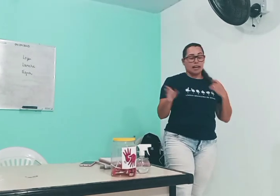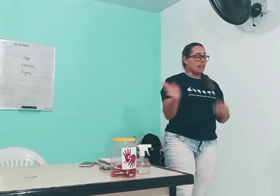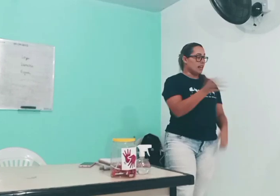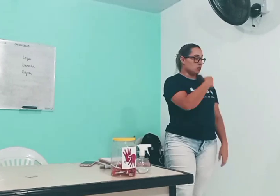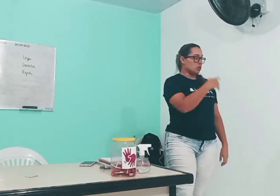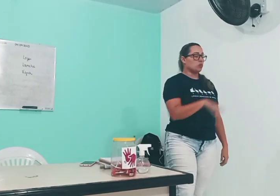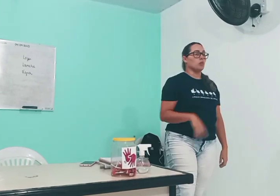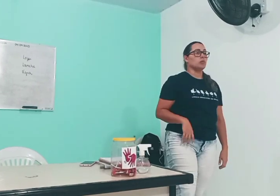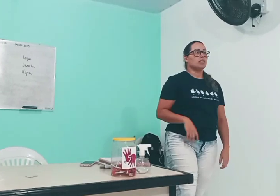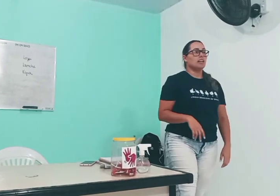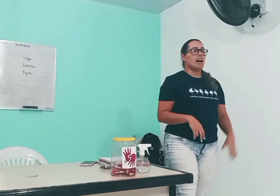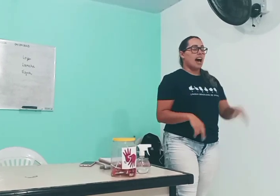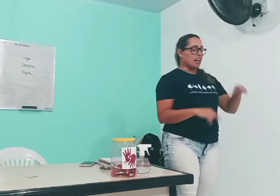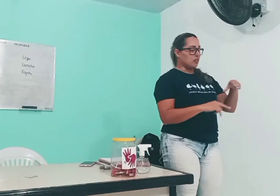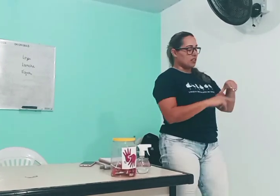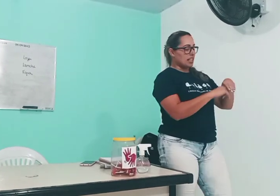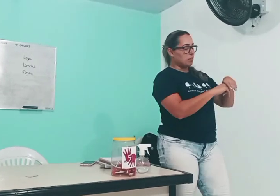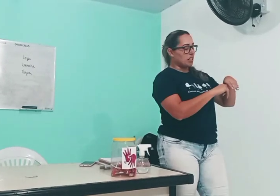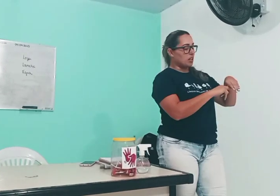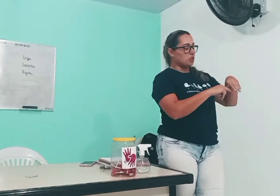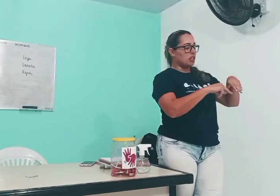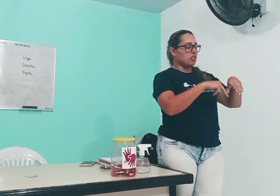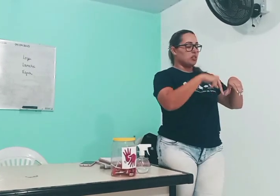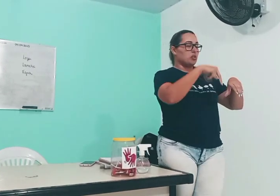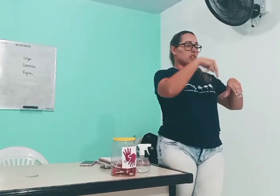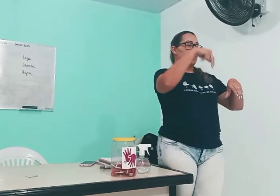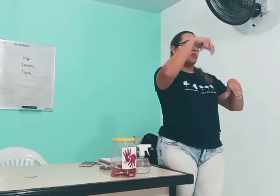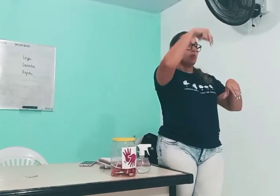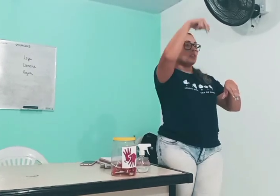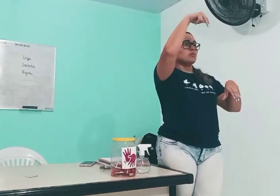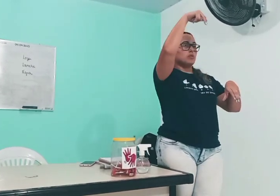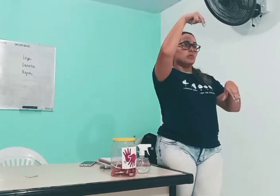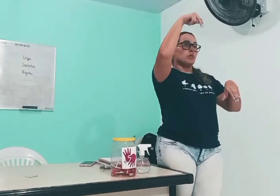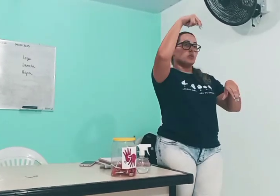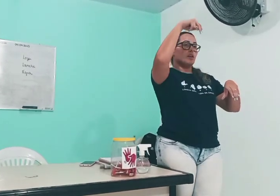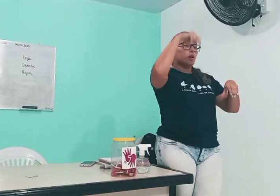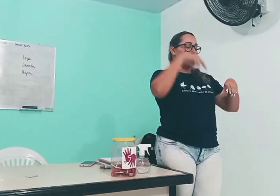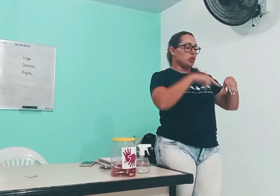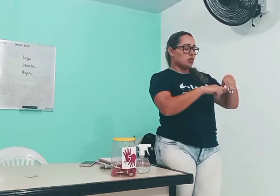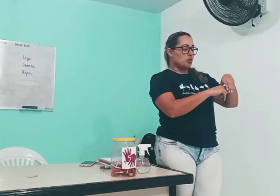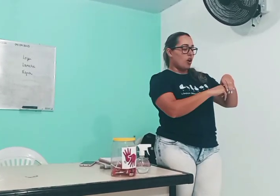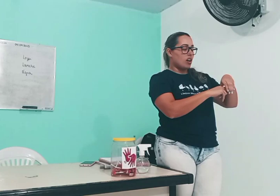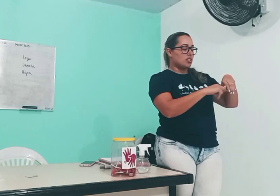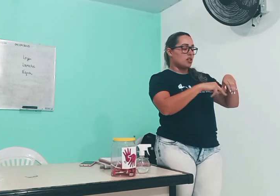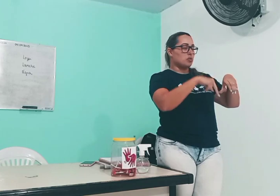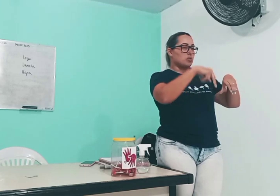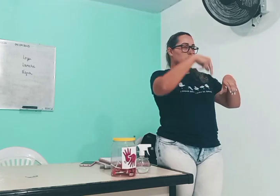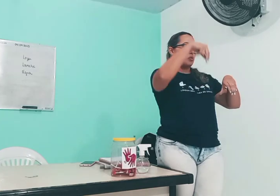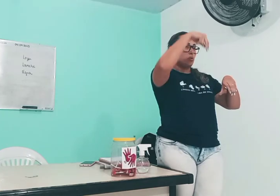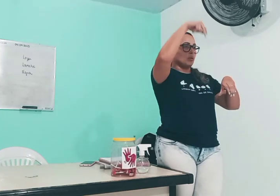ele ressuscitou. Aqui você está explicando direitinho, Jesus ressuscitou. Porque só Jesus ressuscitou